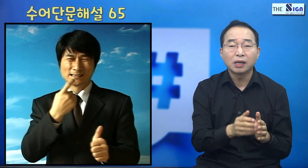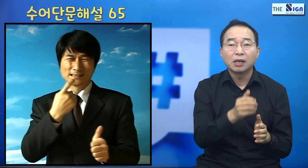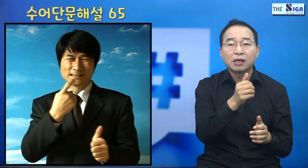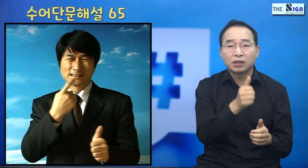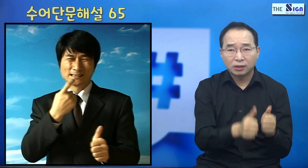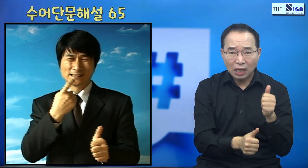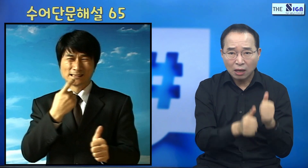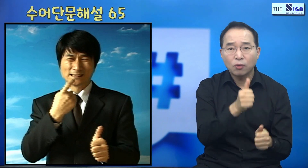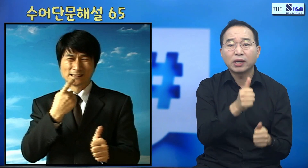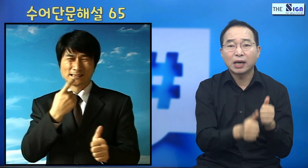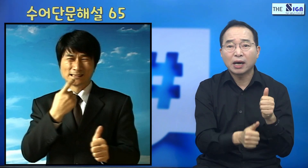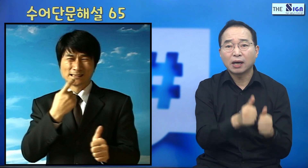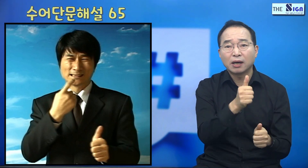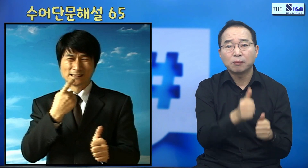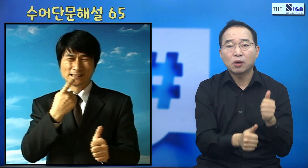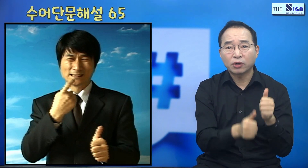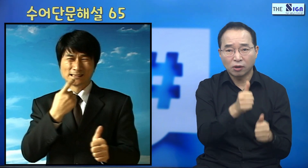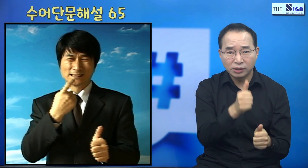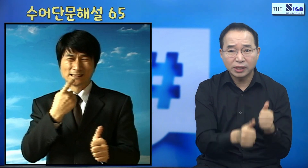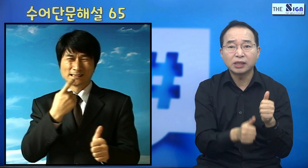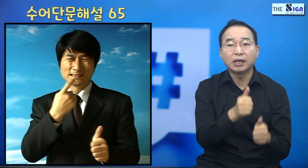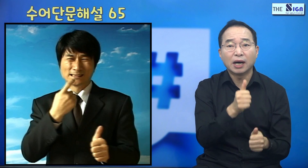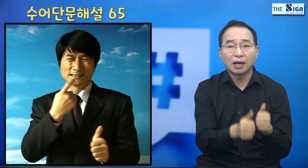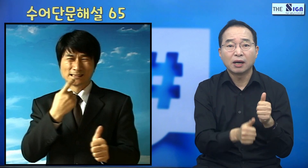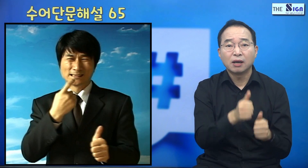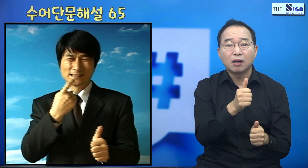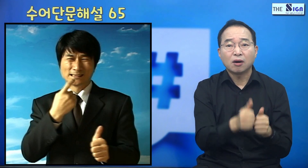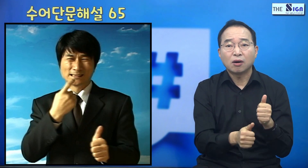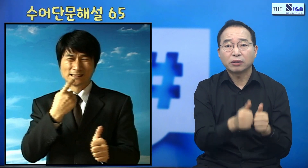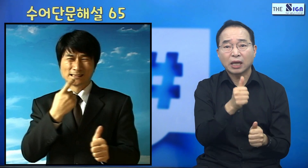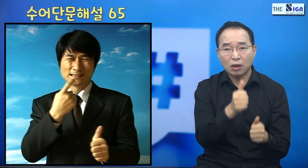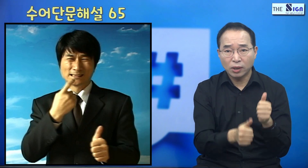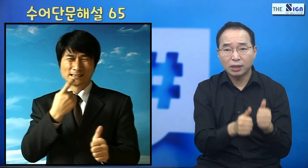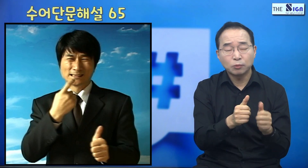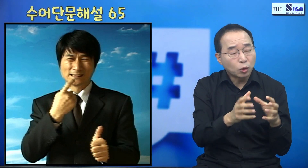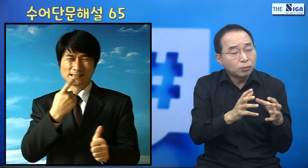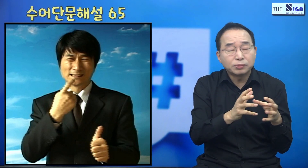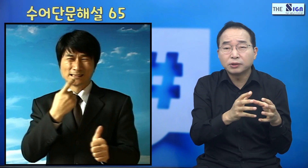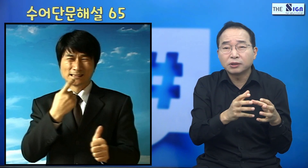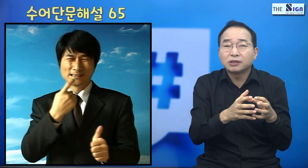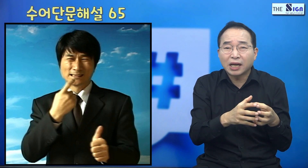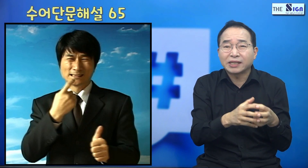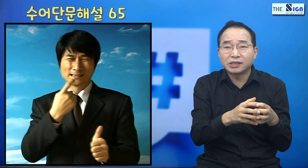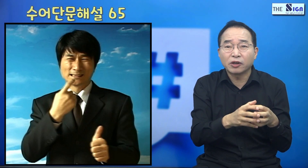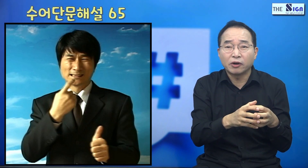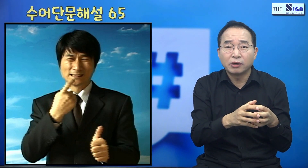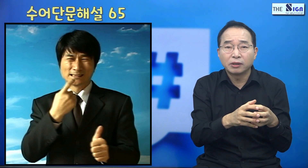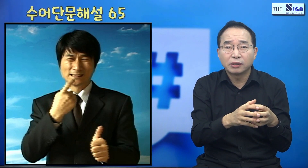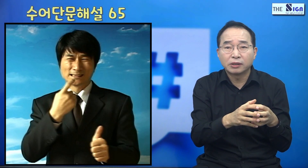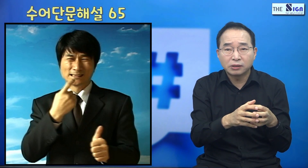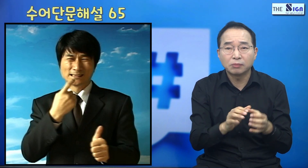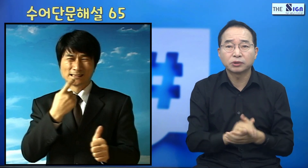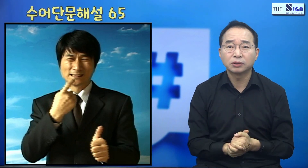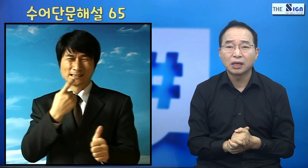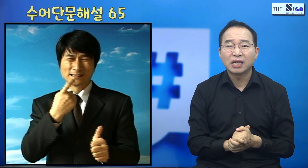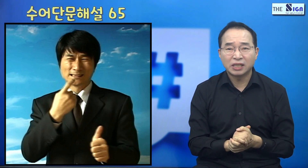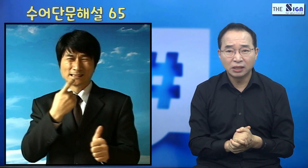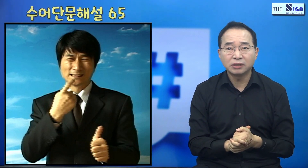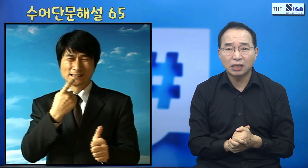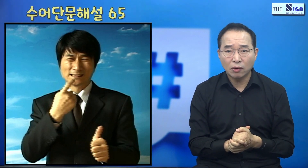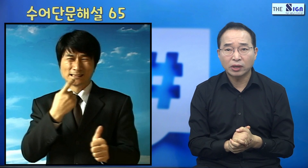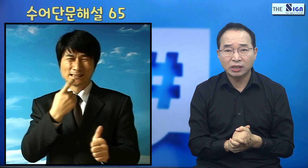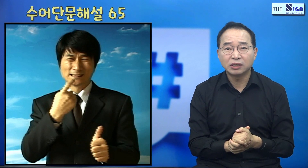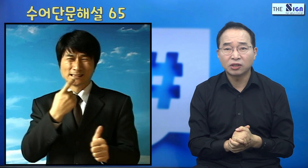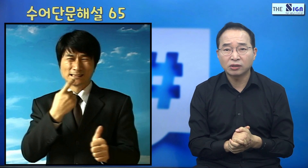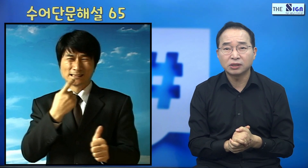지금은 대회나 뭐 경쟁이나 대회나 뭐 이런 부분들을 같이 써요. 그래서 무슨